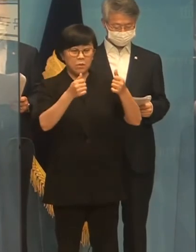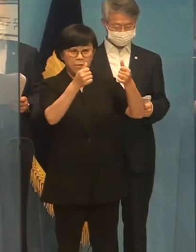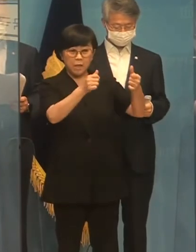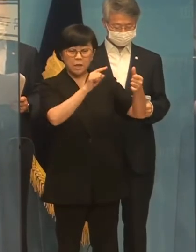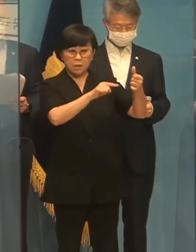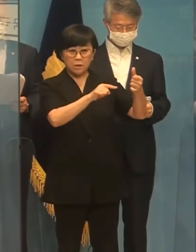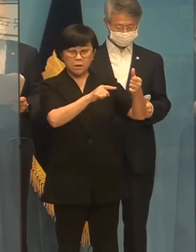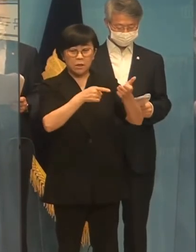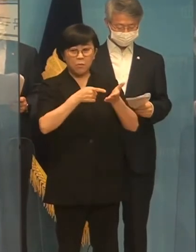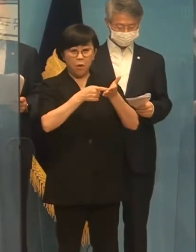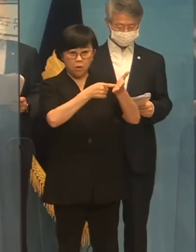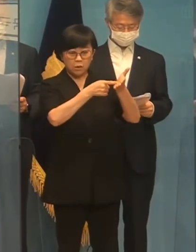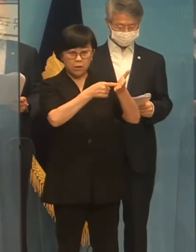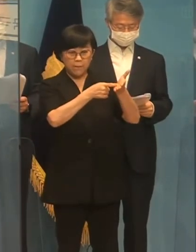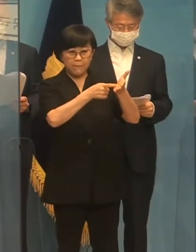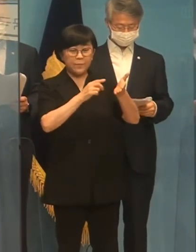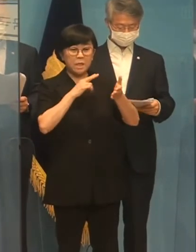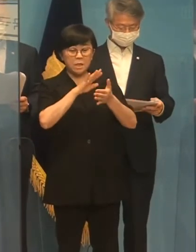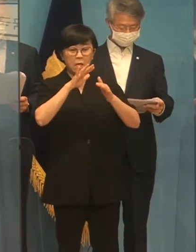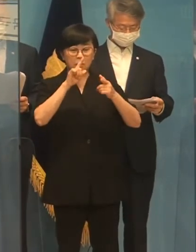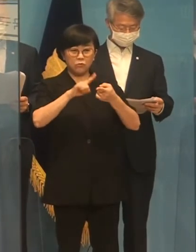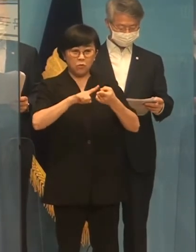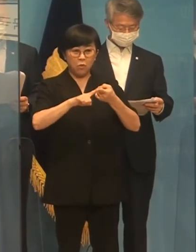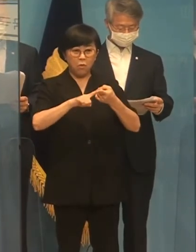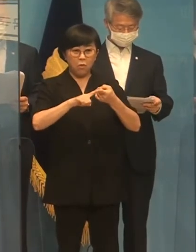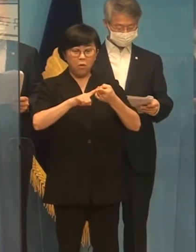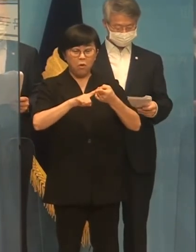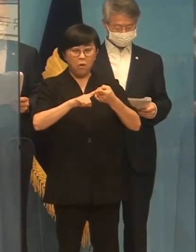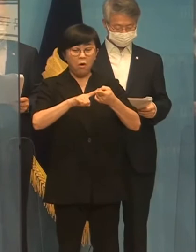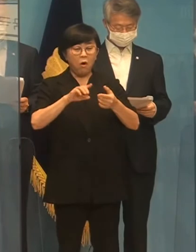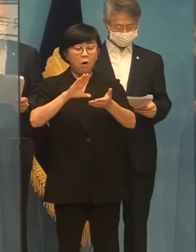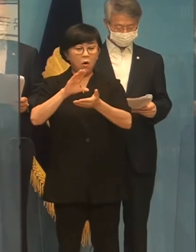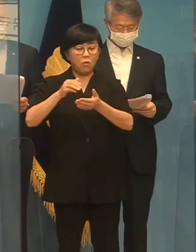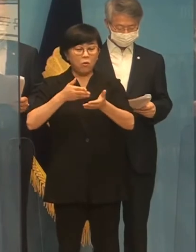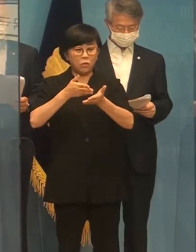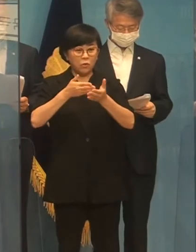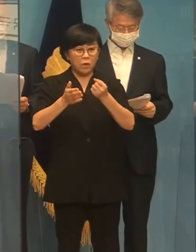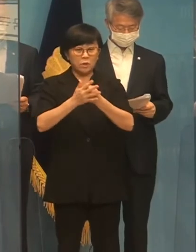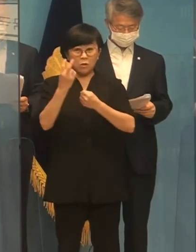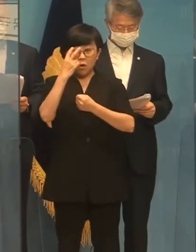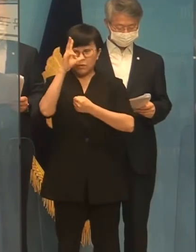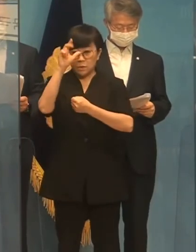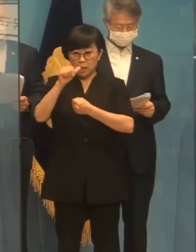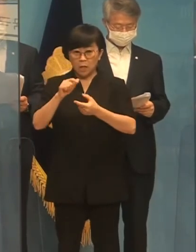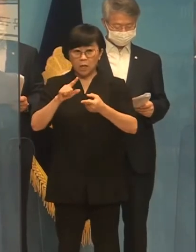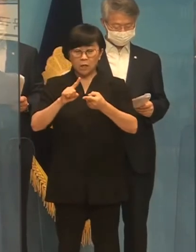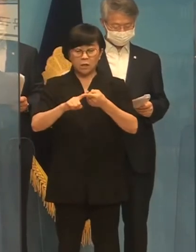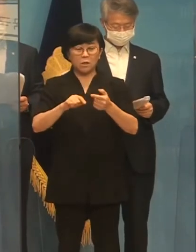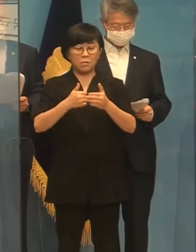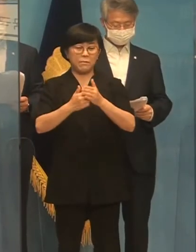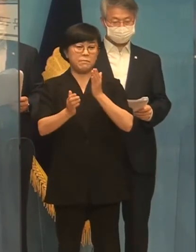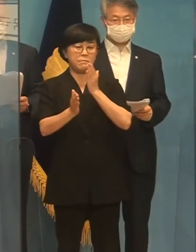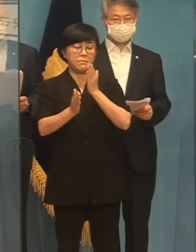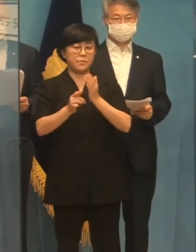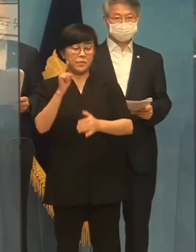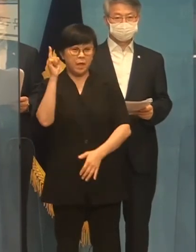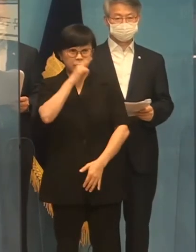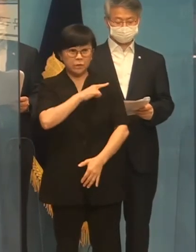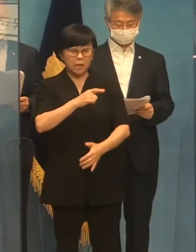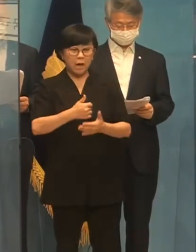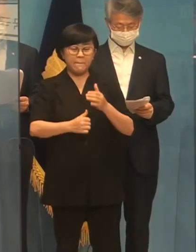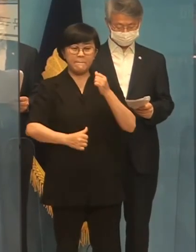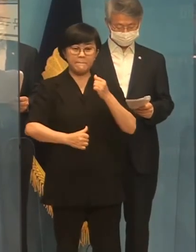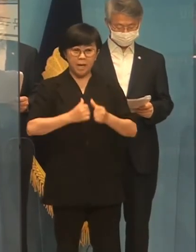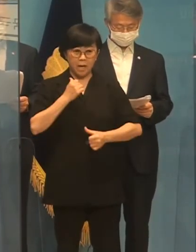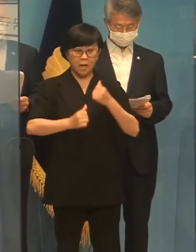판사들을 인권된 피의자 상태에 두고 언론을 동원해 여론몰이를 하는 검찰의 행태가 비열하다라며